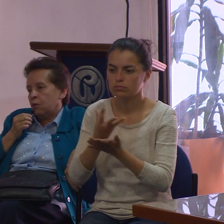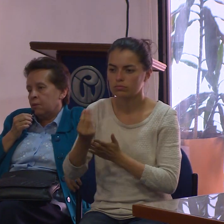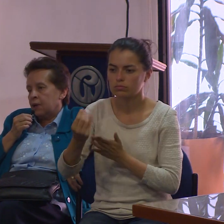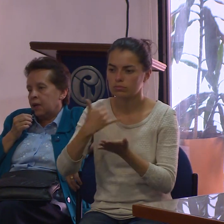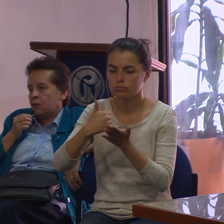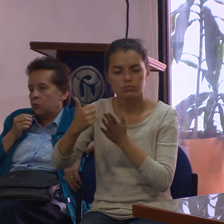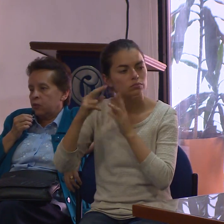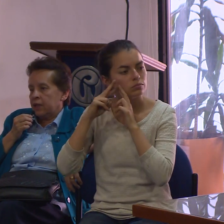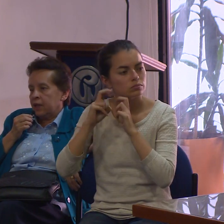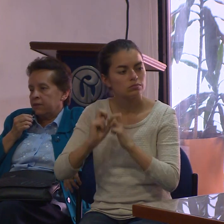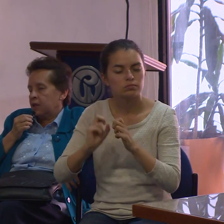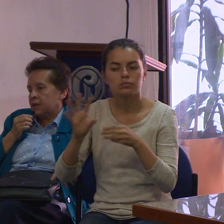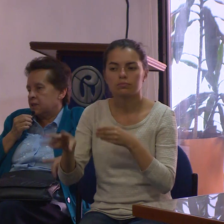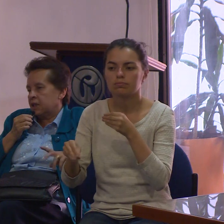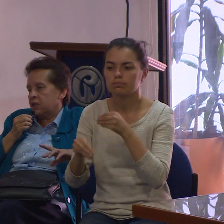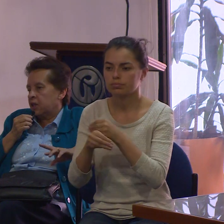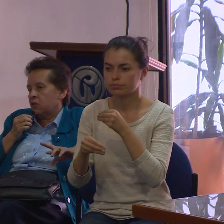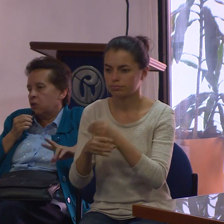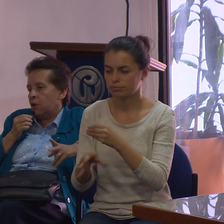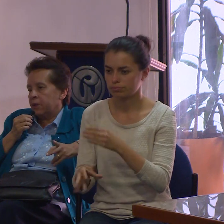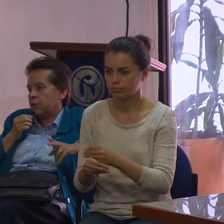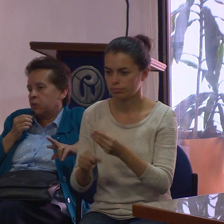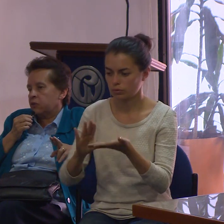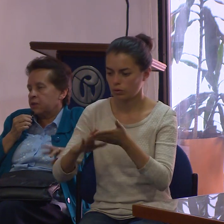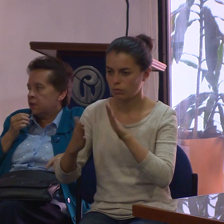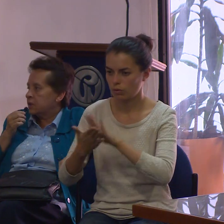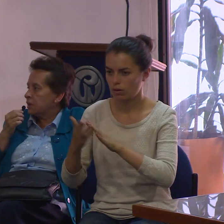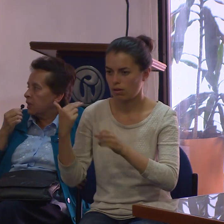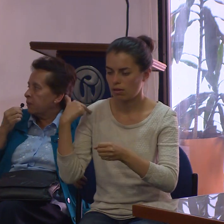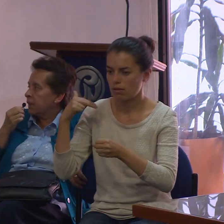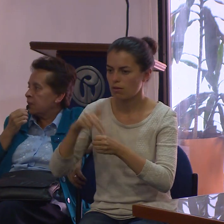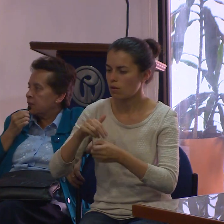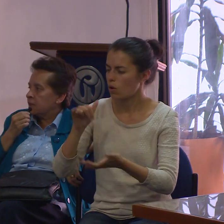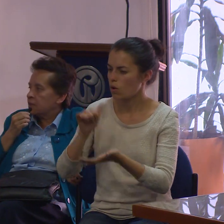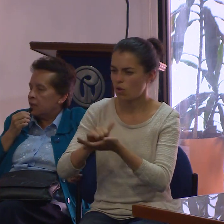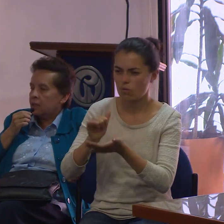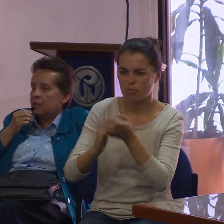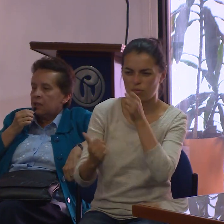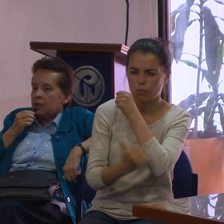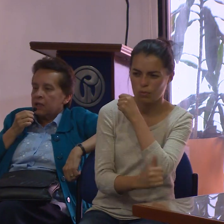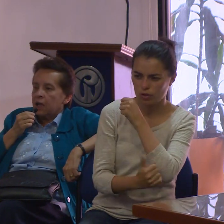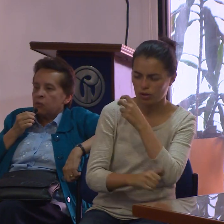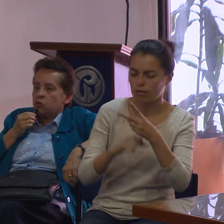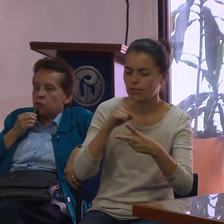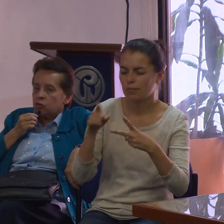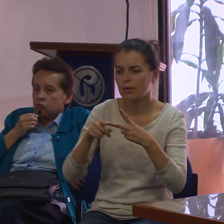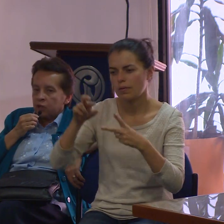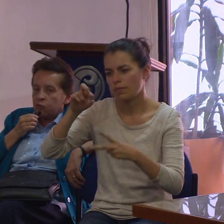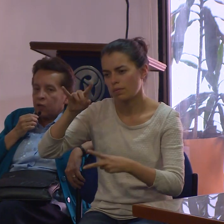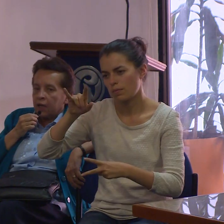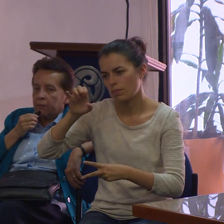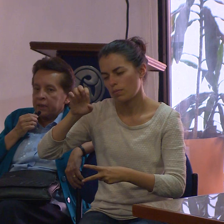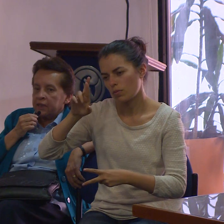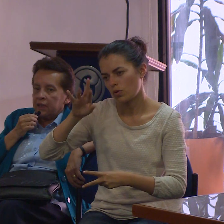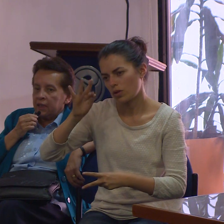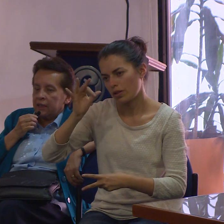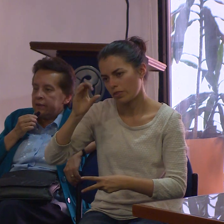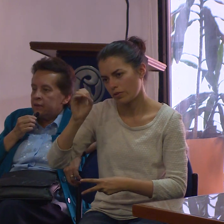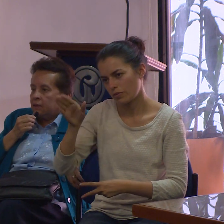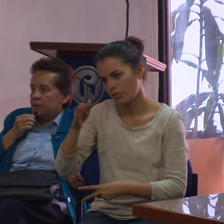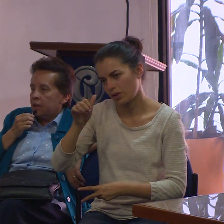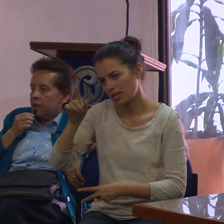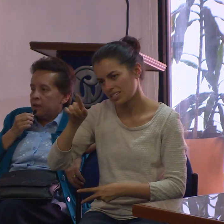aportó a la comunidad. Y así se dieron igualmente en Puerto Asís y en Valle de Tenza, digamos, con la escuela